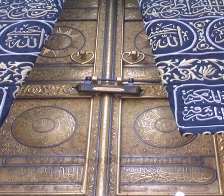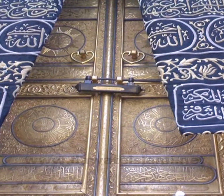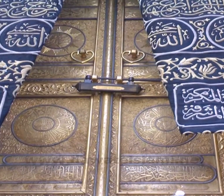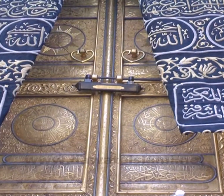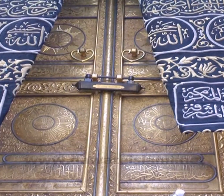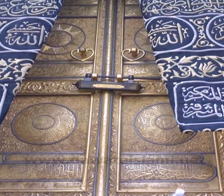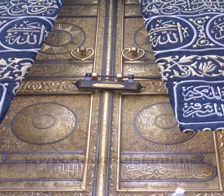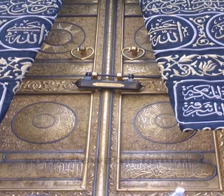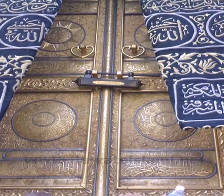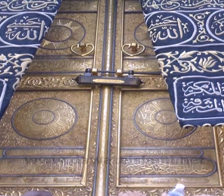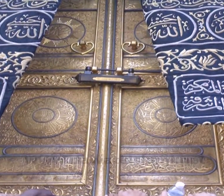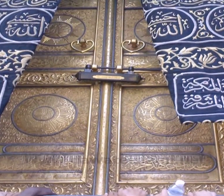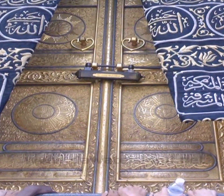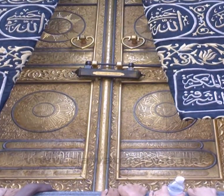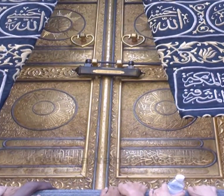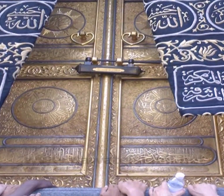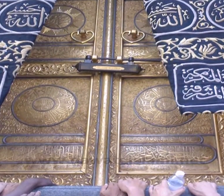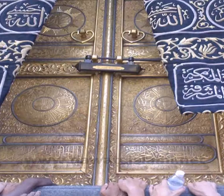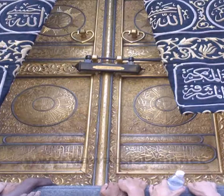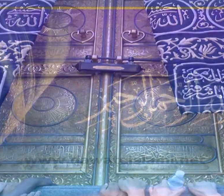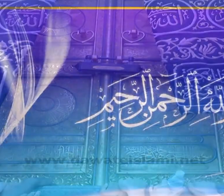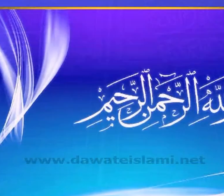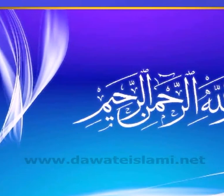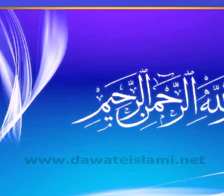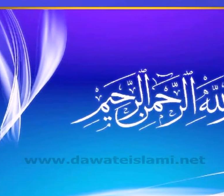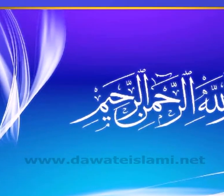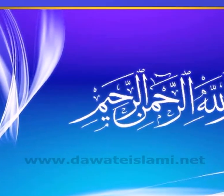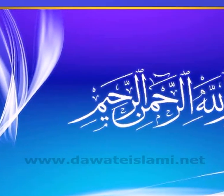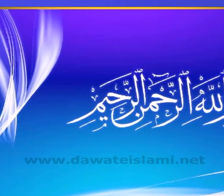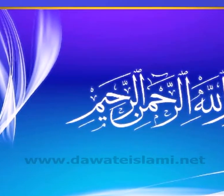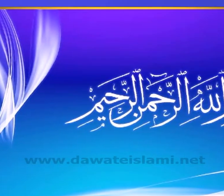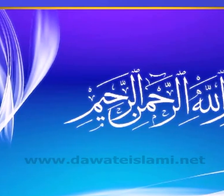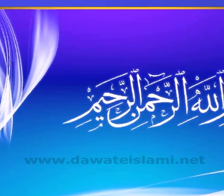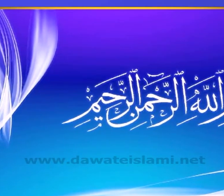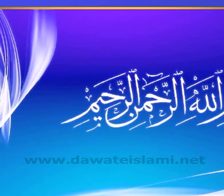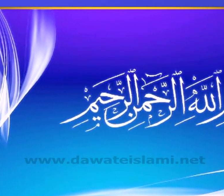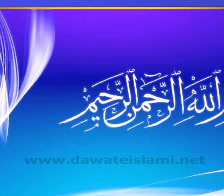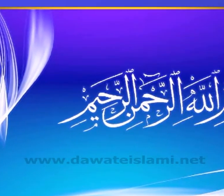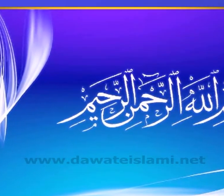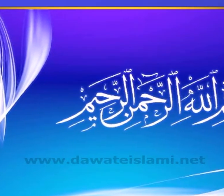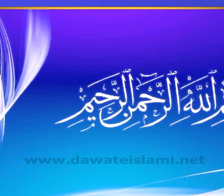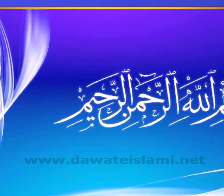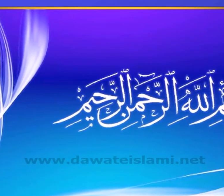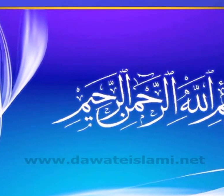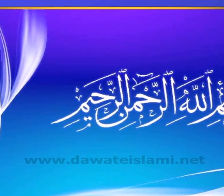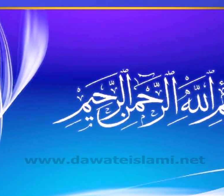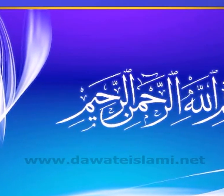فاعود باللہ من الشیطان الرجیم بسم اللہ الرحمن الرحیم